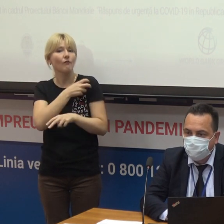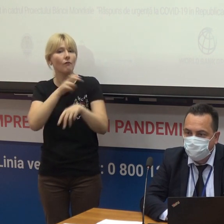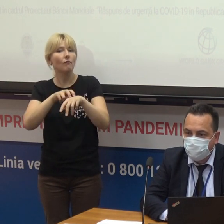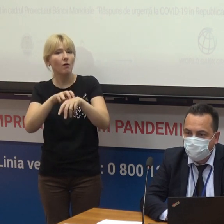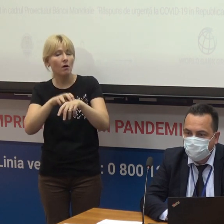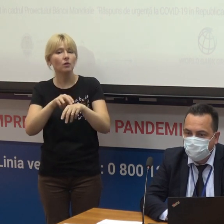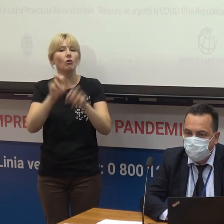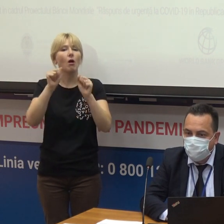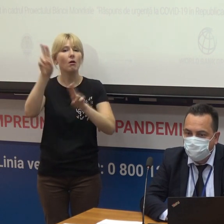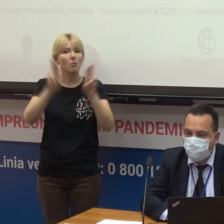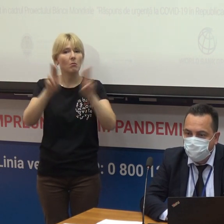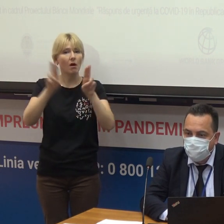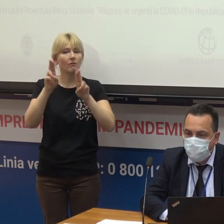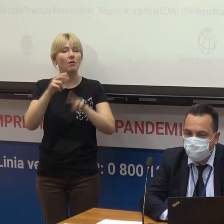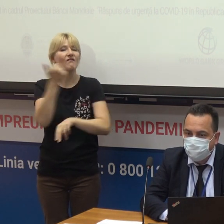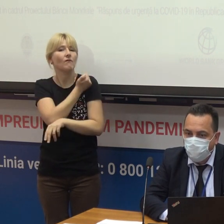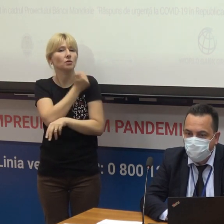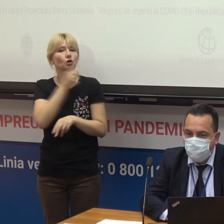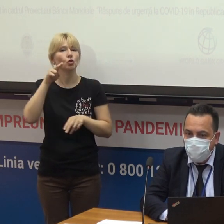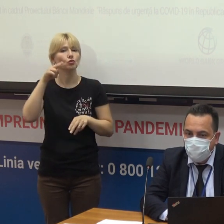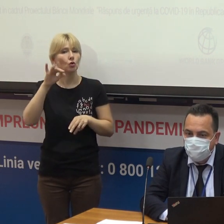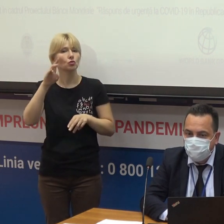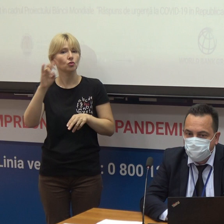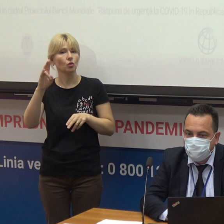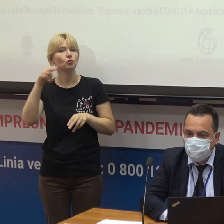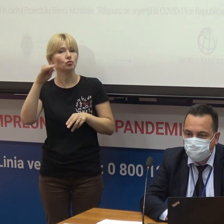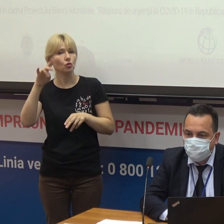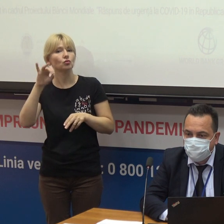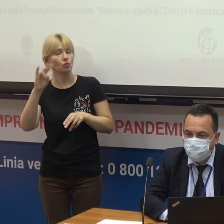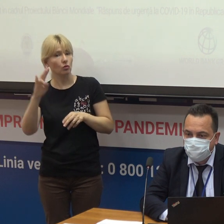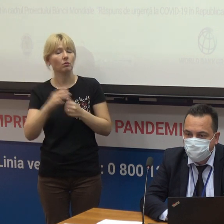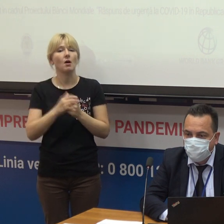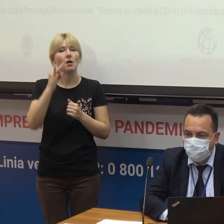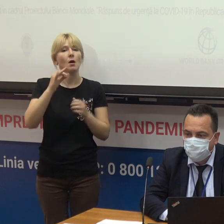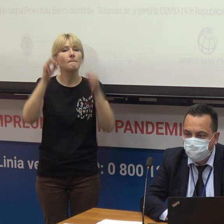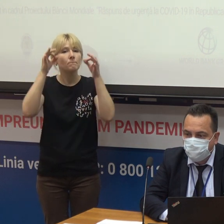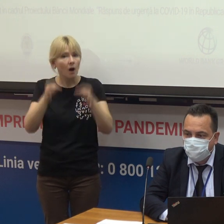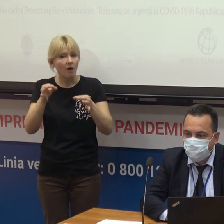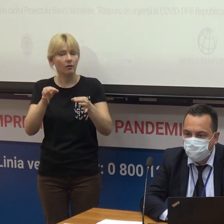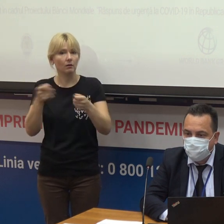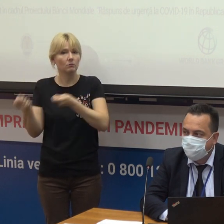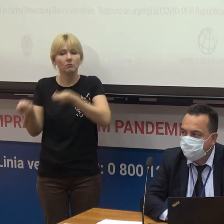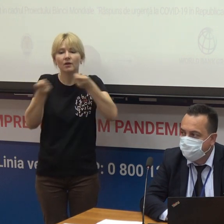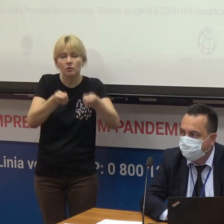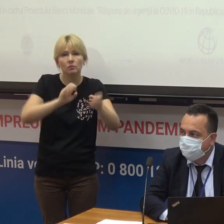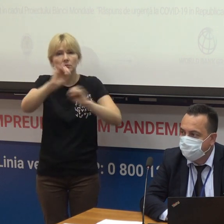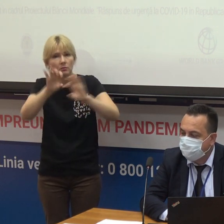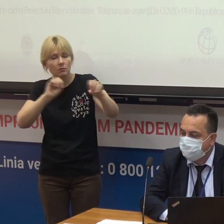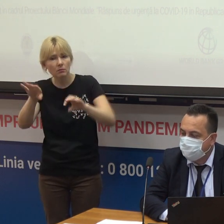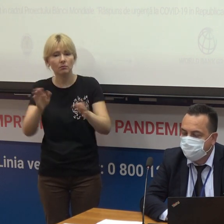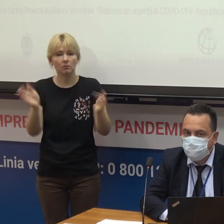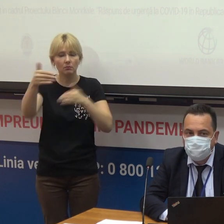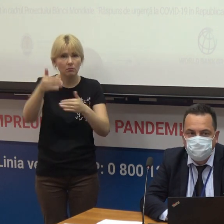către colegii din cadrul Agenției Naționale de Sănătate Publică și privind corectitudinea transportării, respectării lanțului fric și